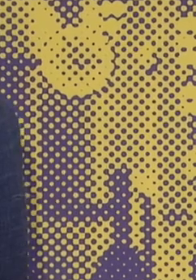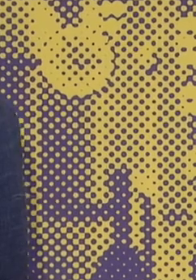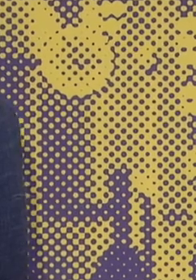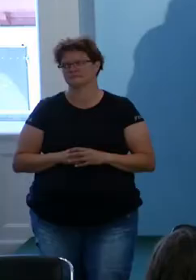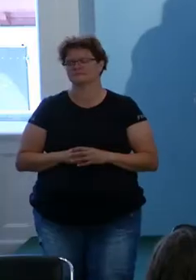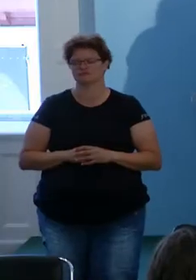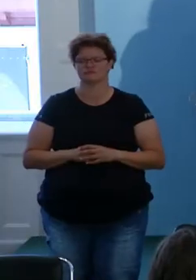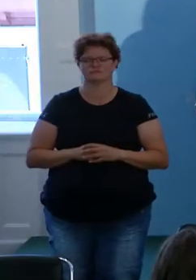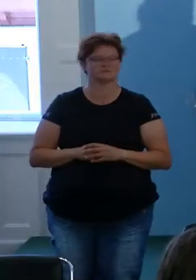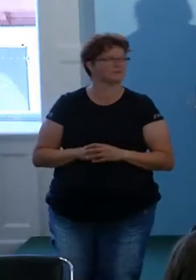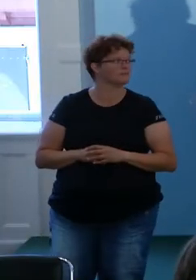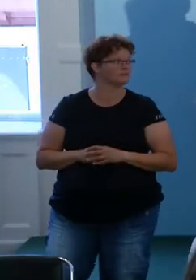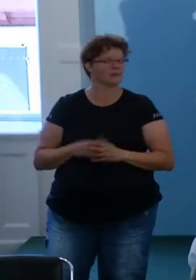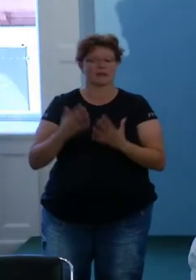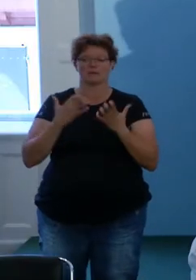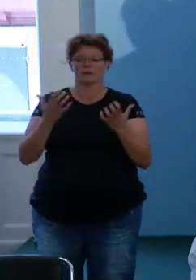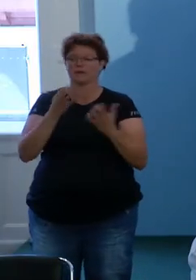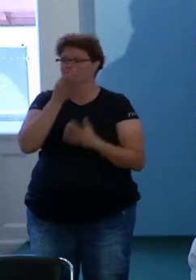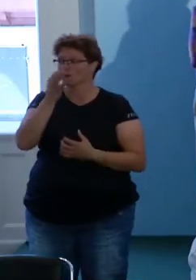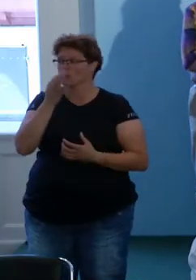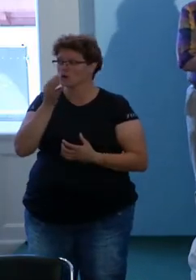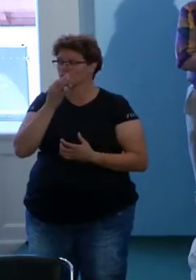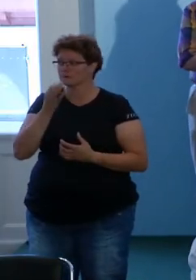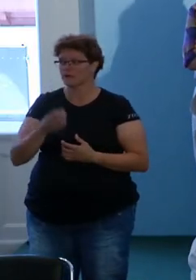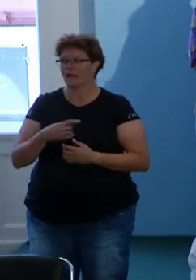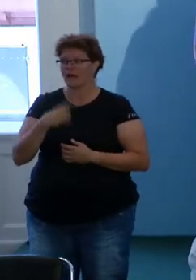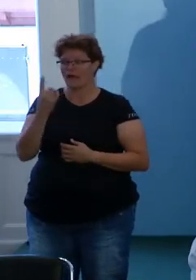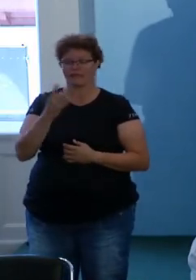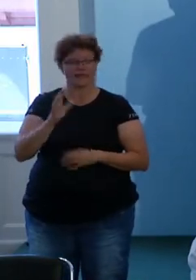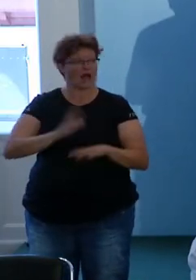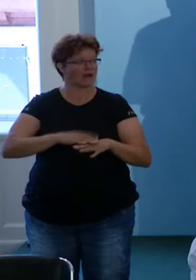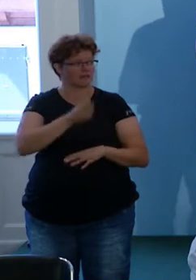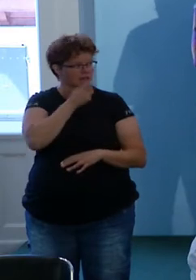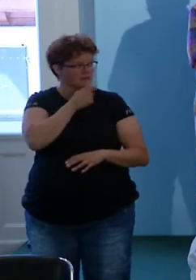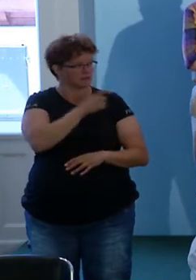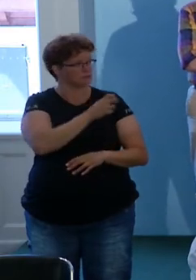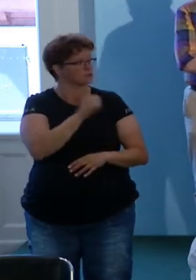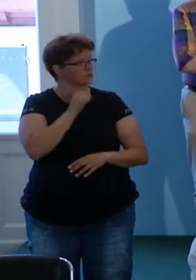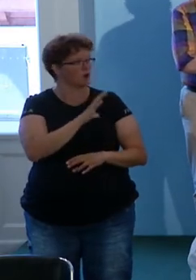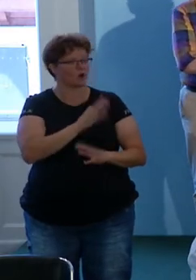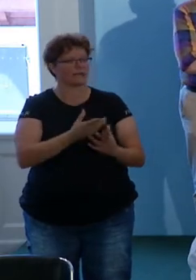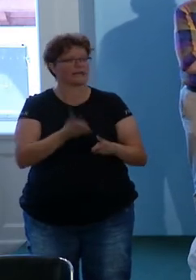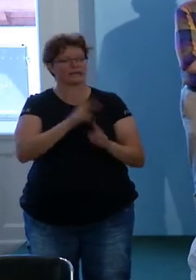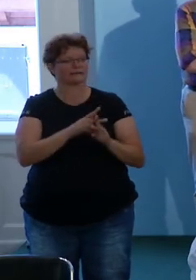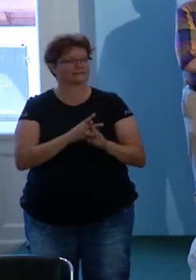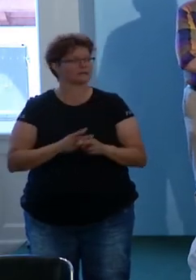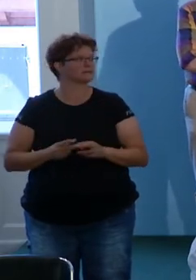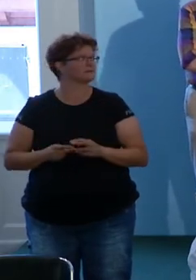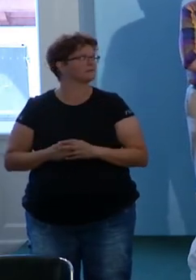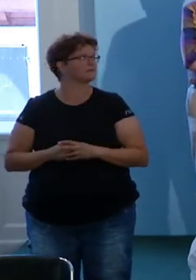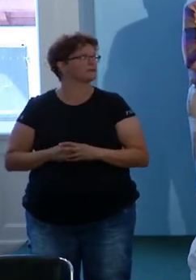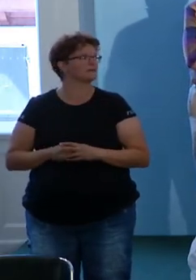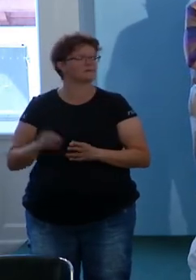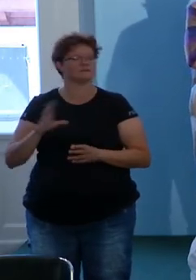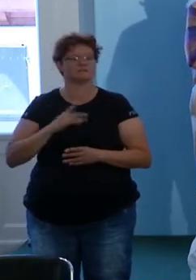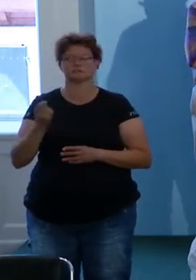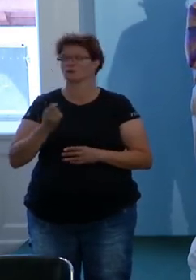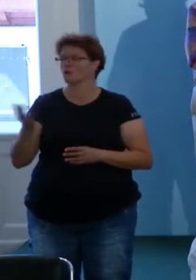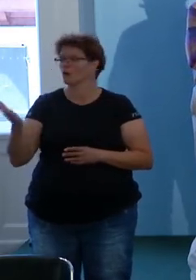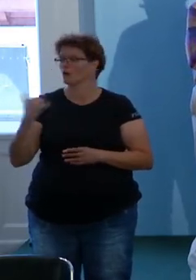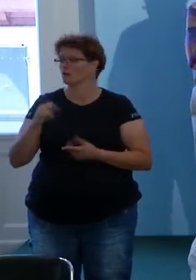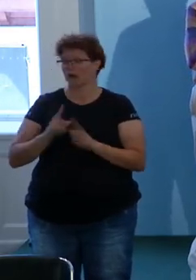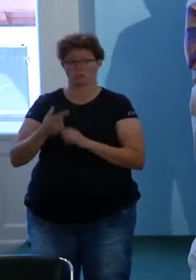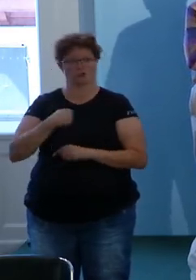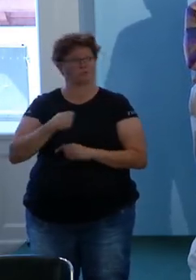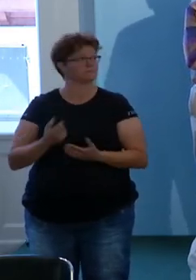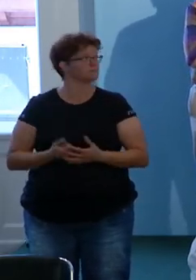säga. Ja, bra. Publikfrågor. Vi tar en av handmikrofonerna här, för vi har inte en extra till det. Och så har vi någon som kommer med, det kan vara